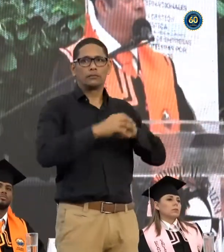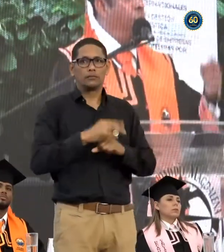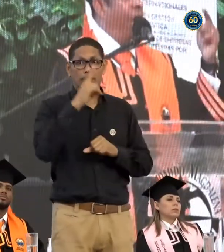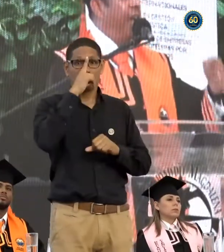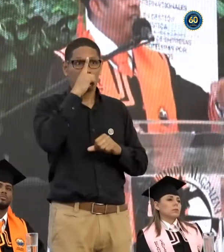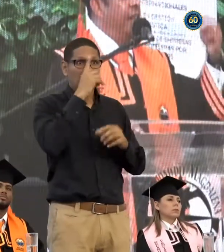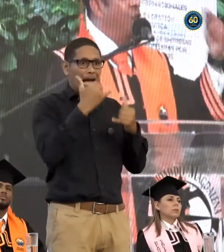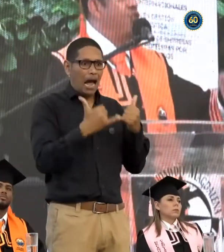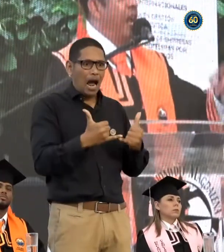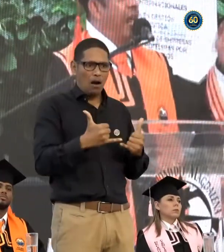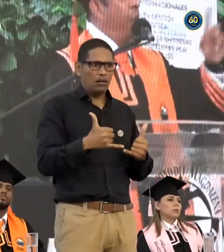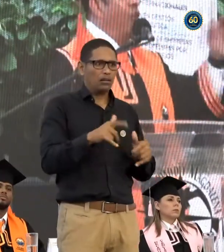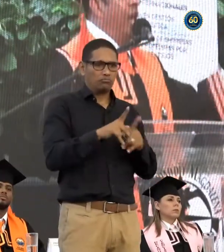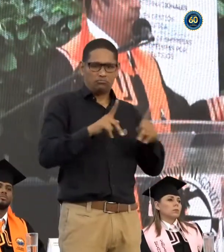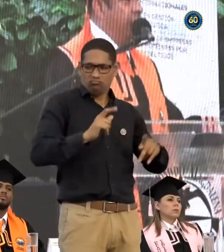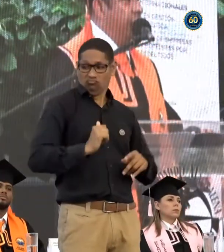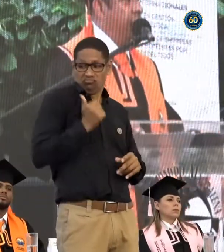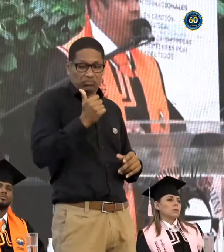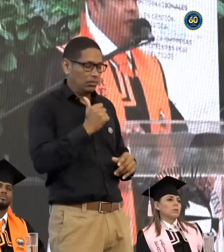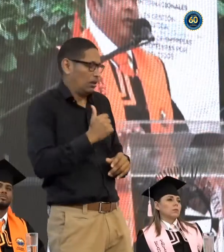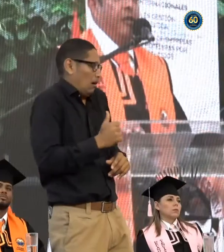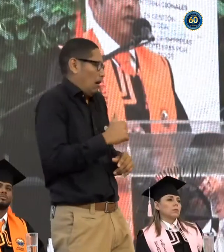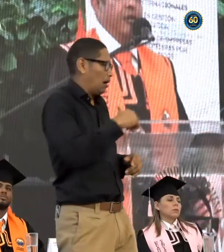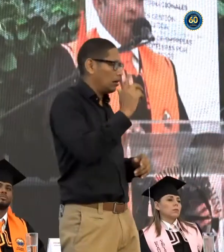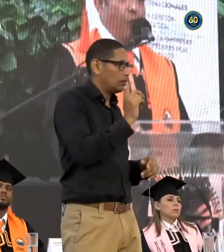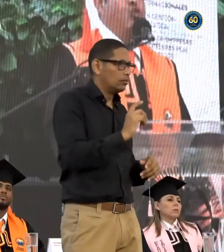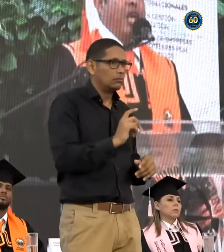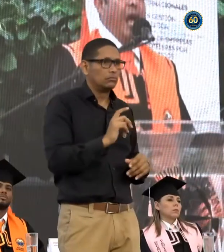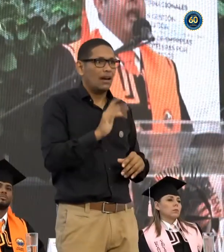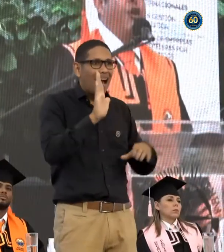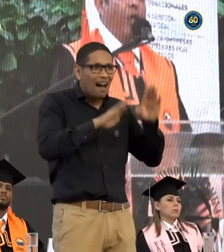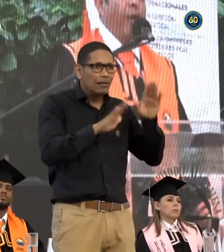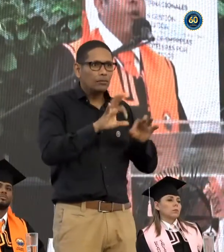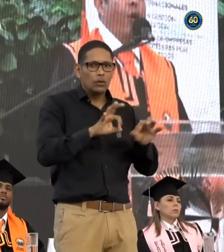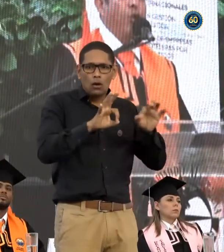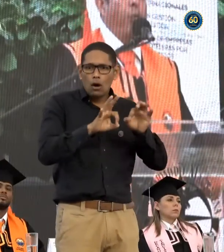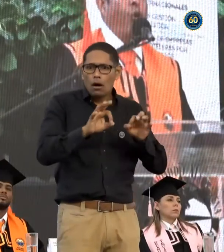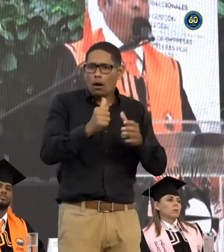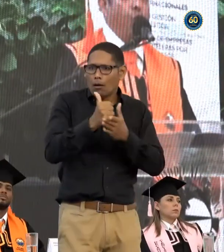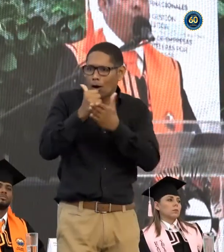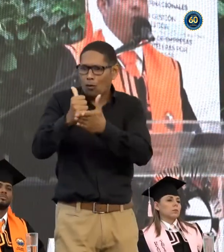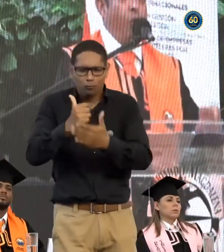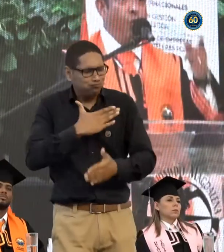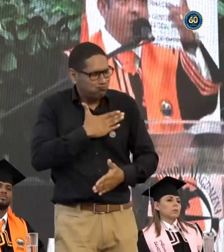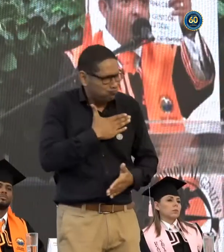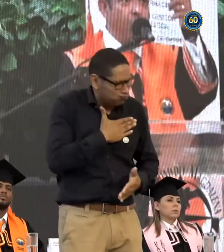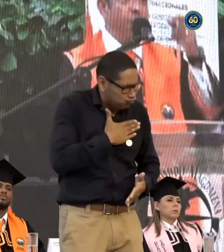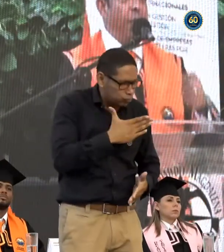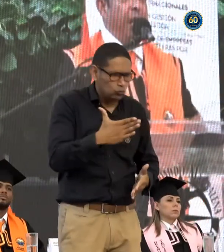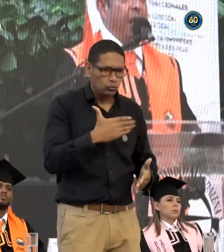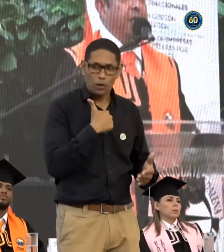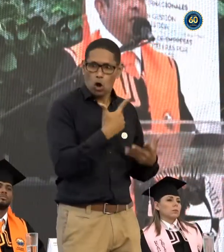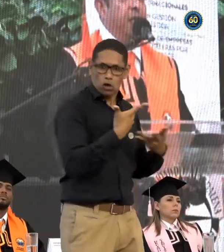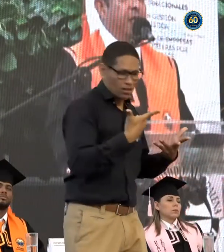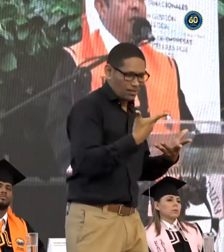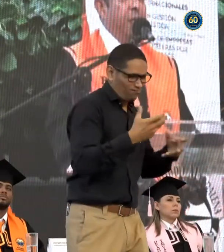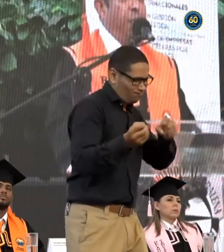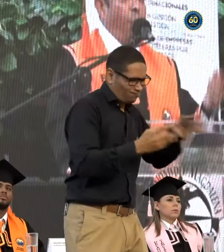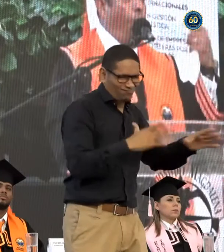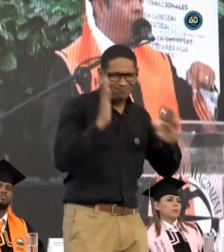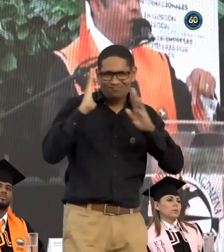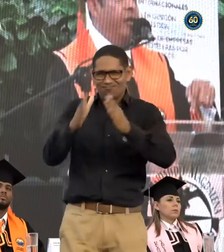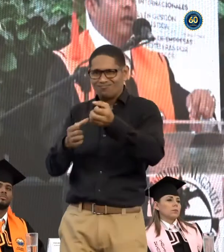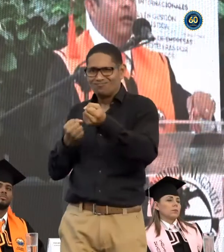renuncia a nada por nadie denuncien algo de vez en cuando por el otro como lo hicieron sus familiares procuren